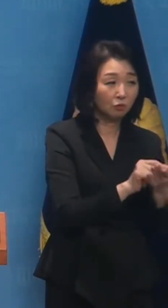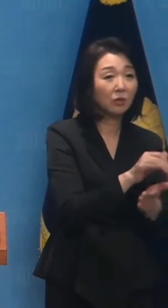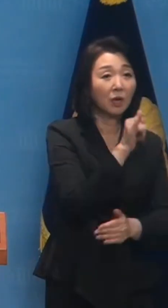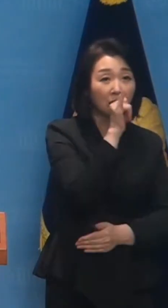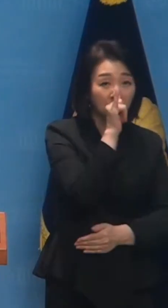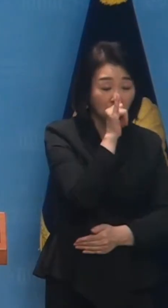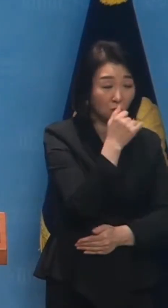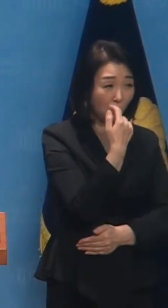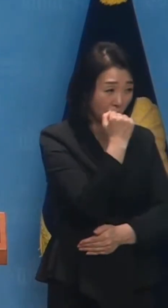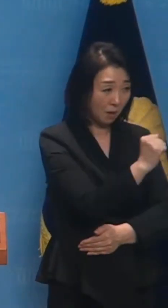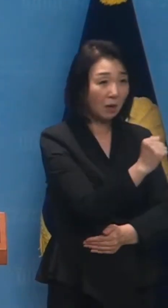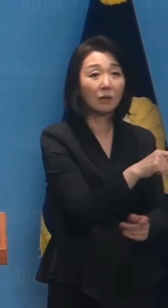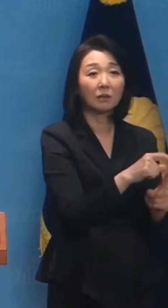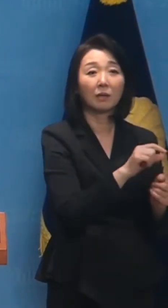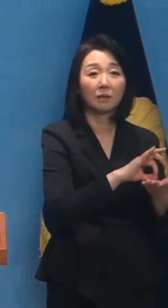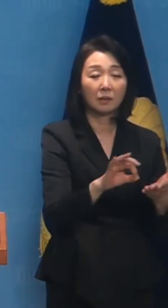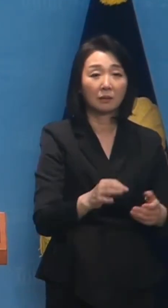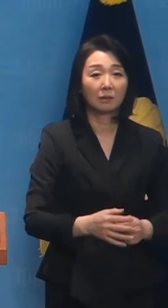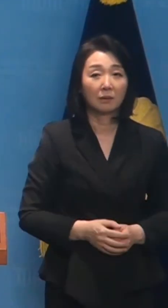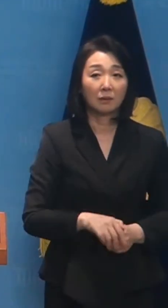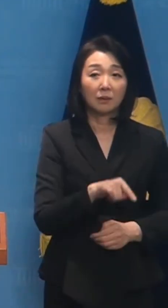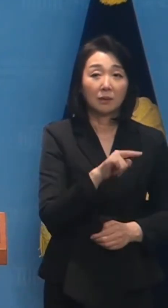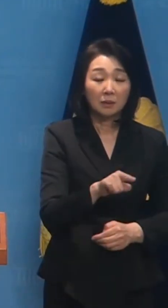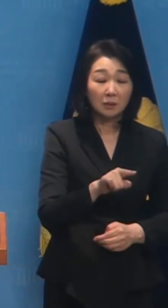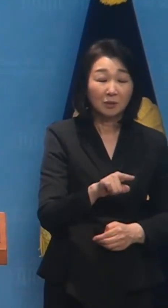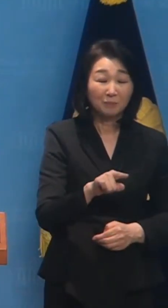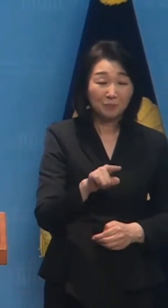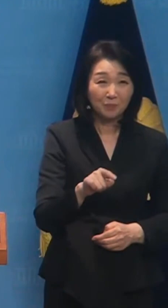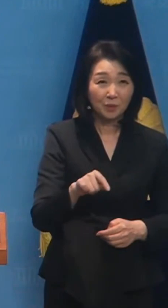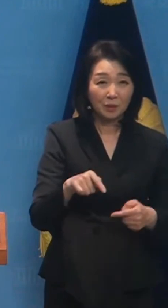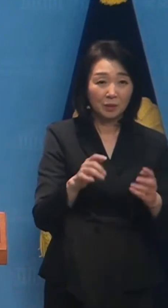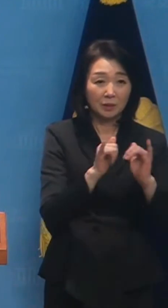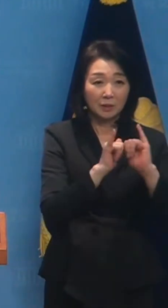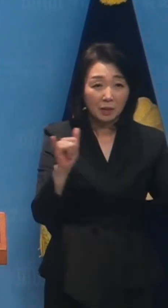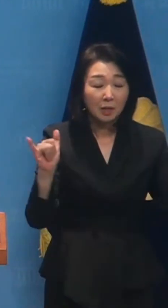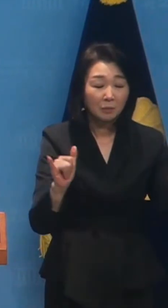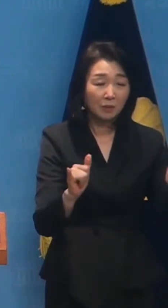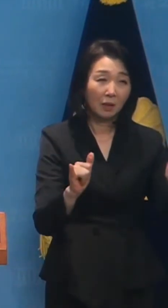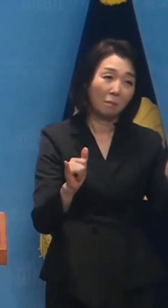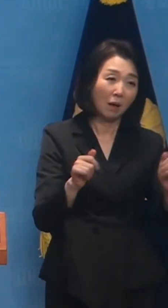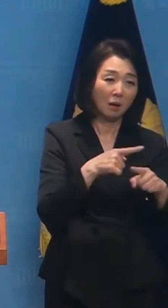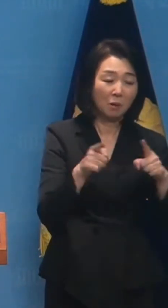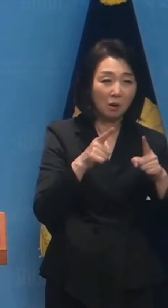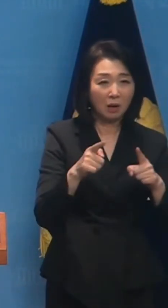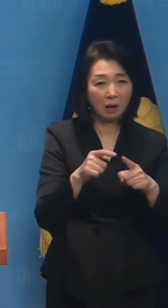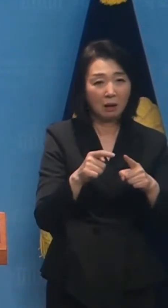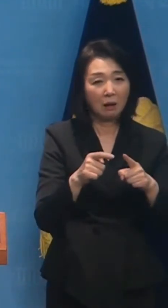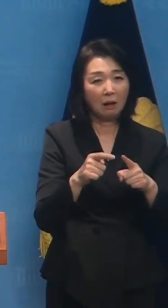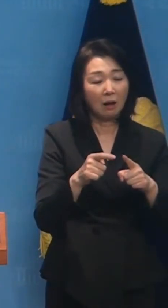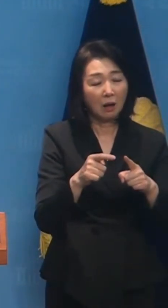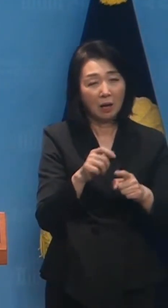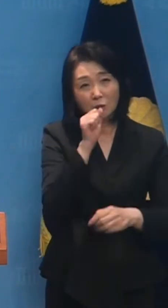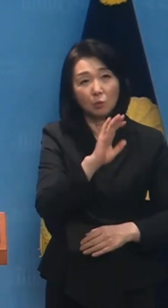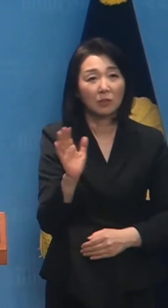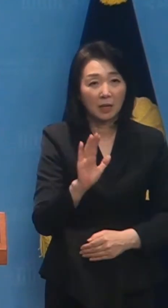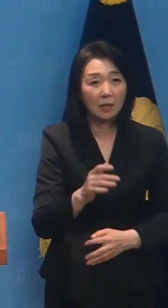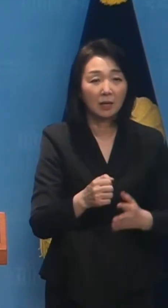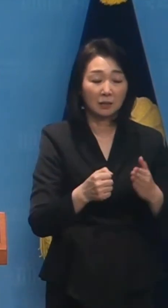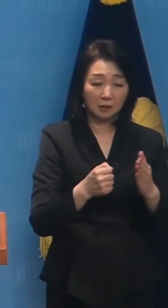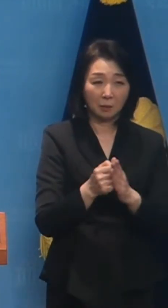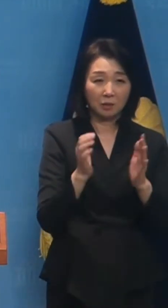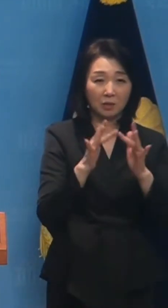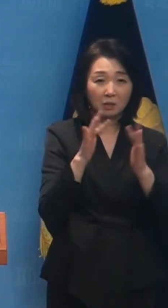있다고 단정하는 표현을 사용했습니다. 이는 유권자의 판단에 편향된 영향을 줄 수 있는 보도로 해당 기사에 대해서는 인터넷